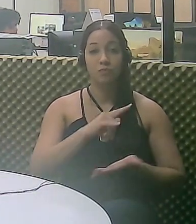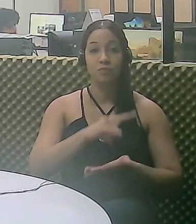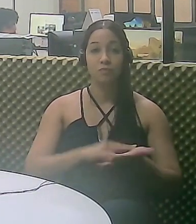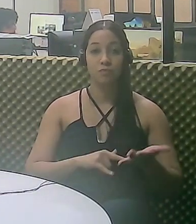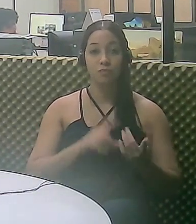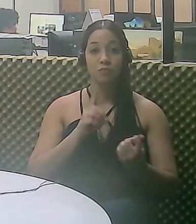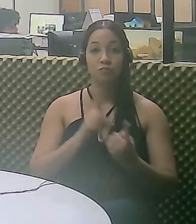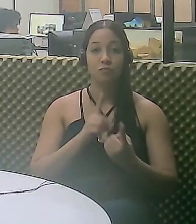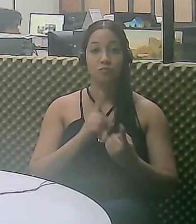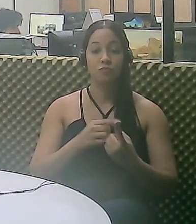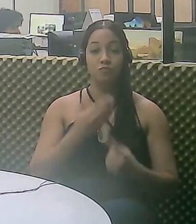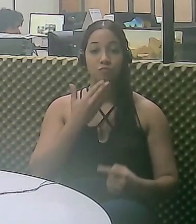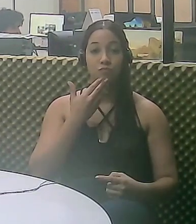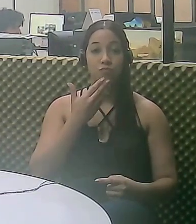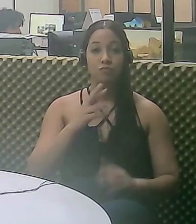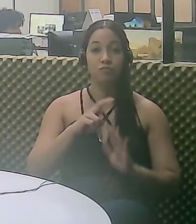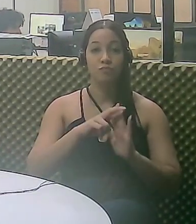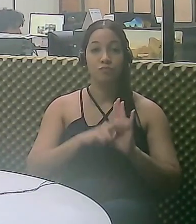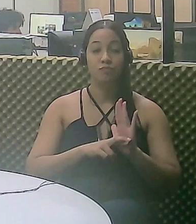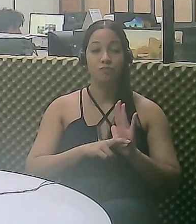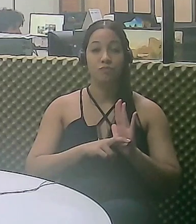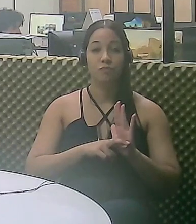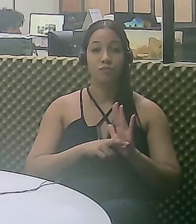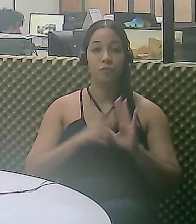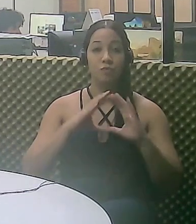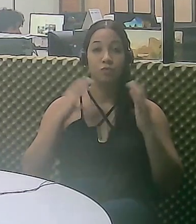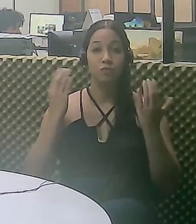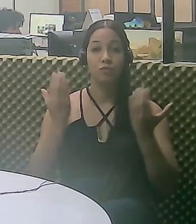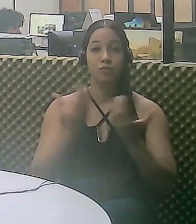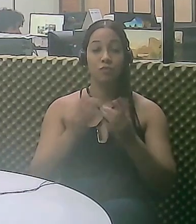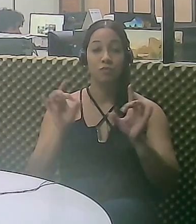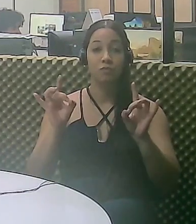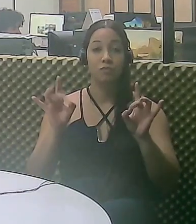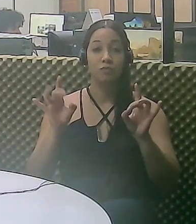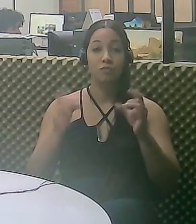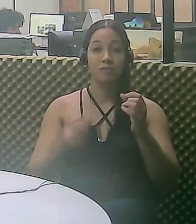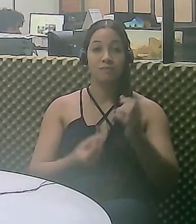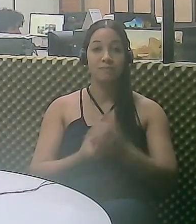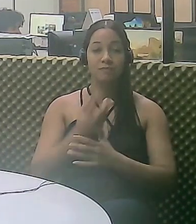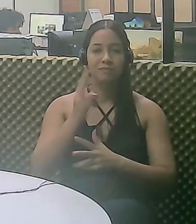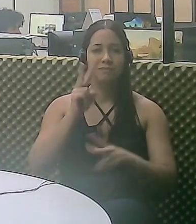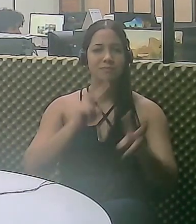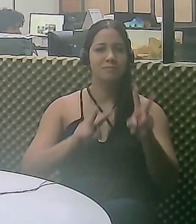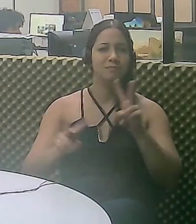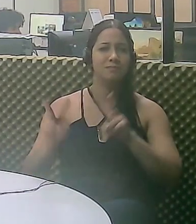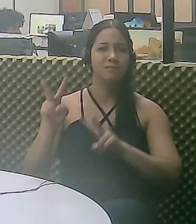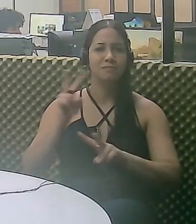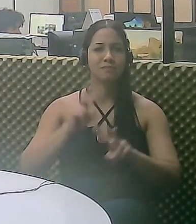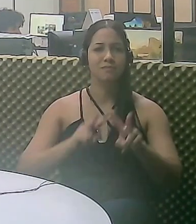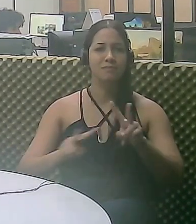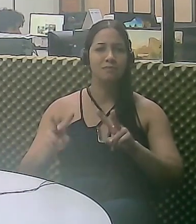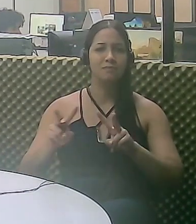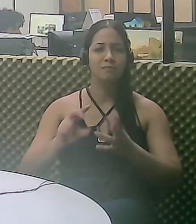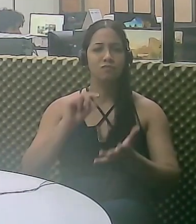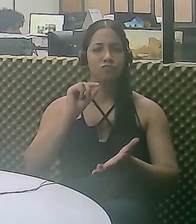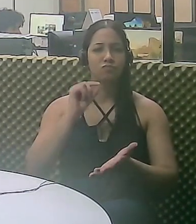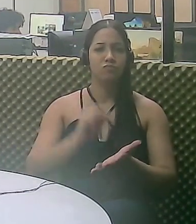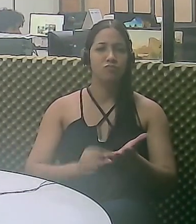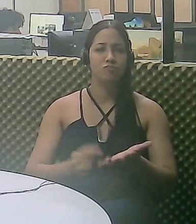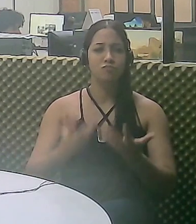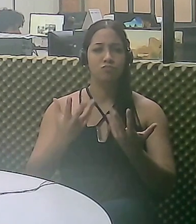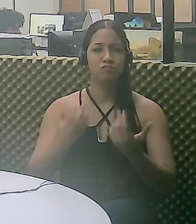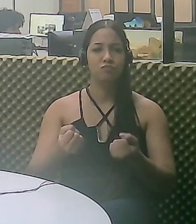às determinações estabelecidas por uma comissão especial, criada para avaliar o cumprimento dos contratos de